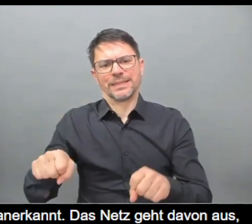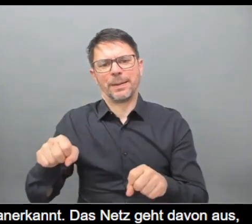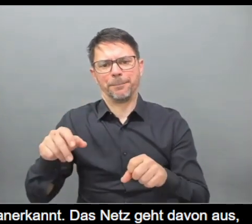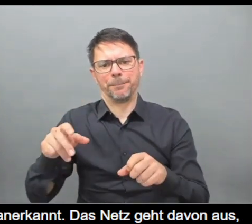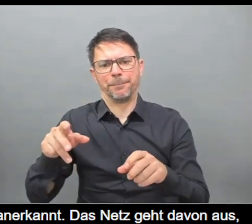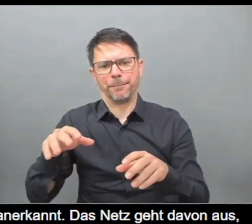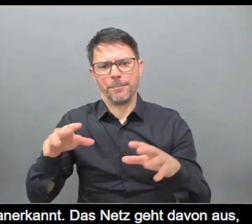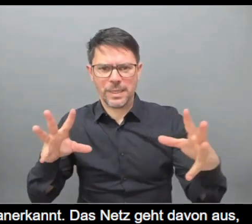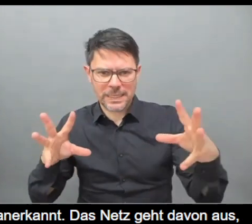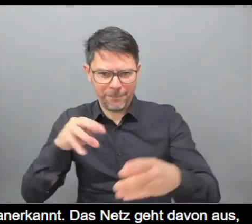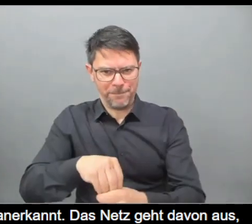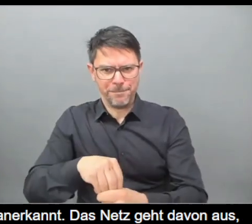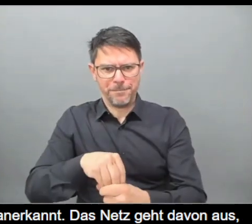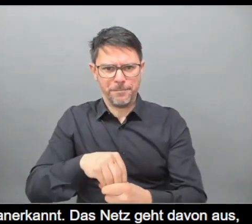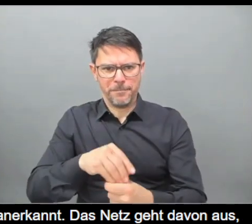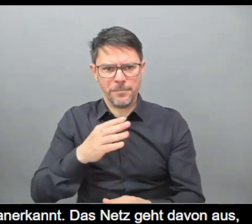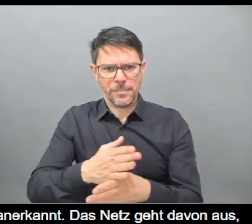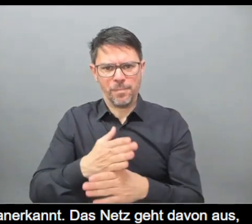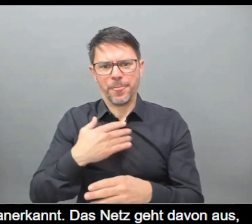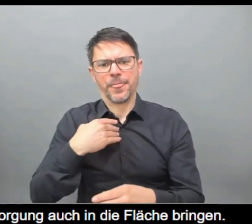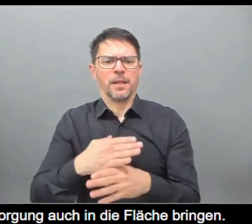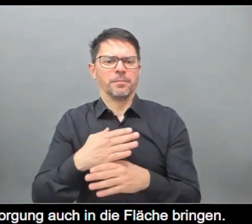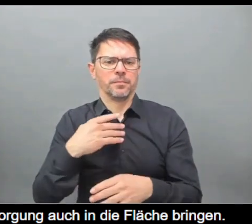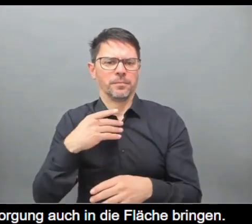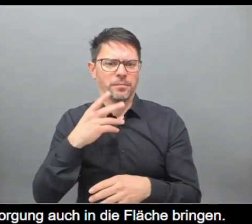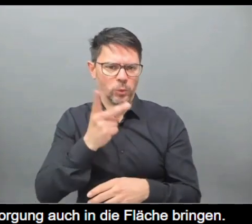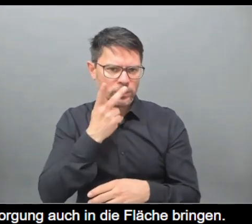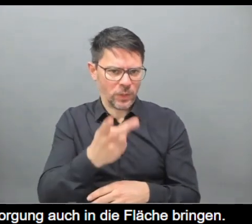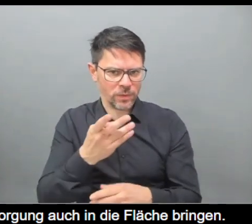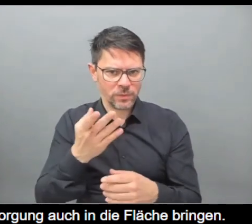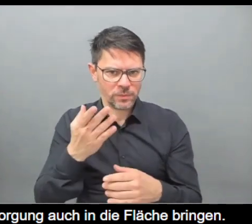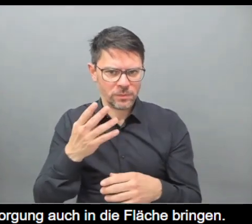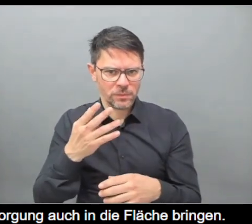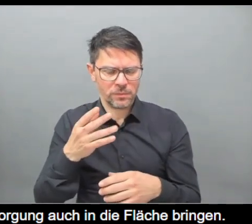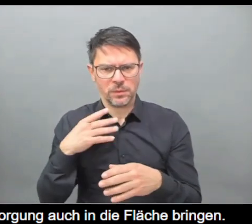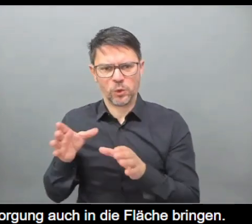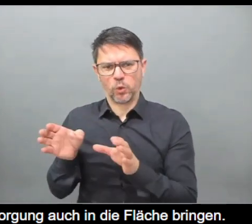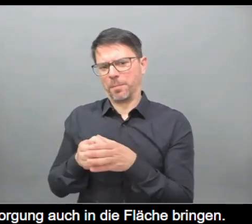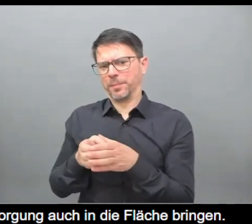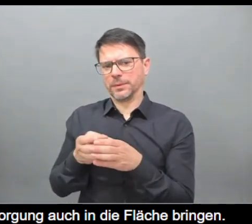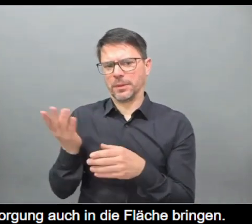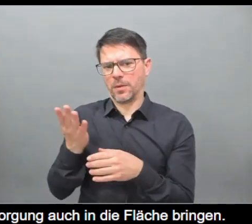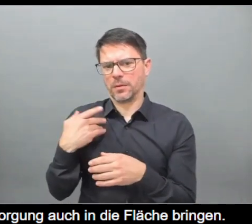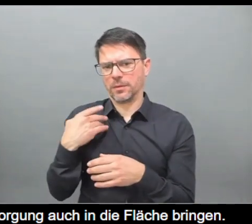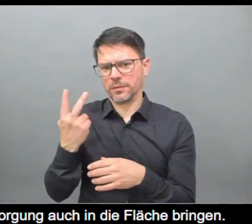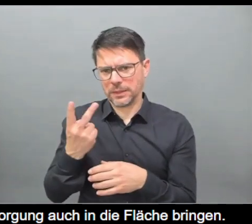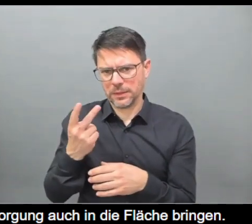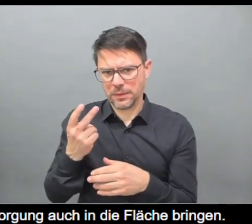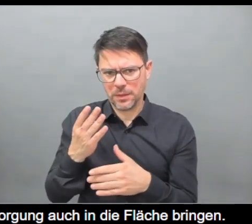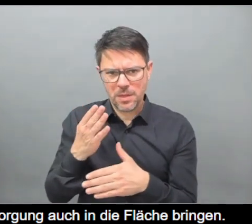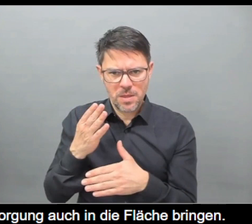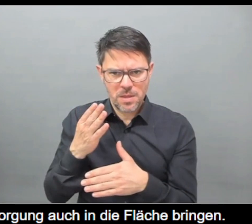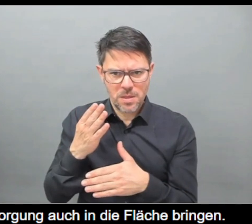im bundesweiten Standard ist. Und da muss man sagen, wirklich Vorsicht an der Bahnsteinkante. Sowas holzschnittartig verwerfen zu wollen,